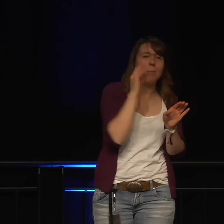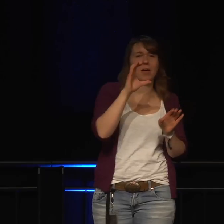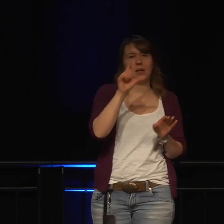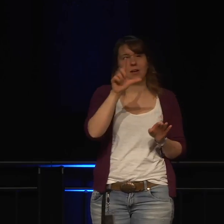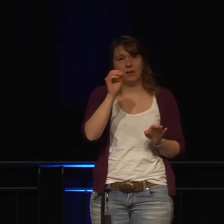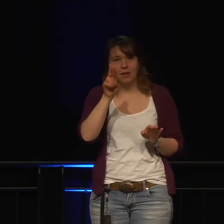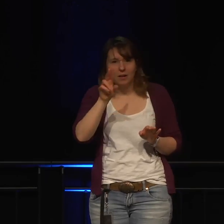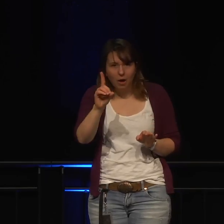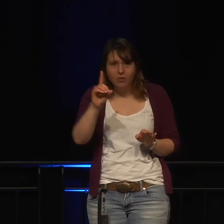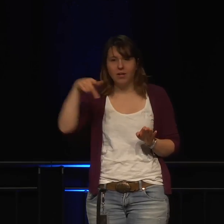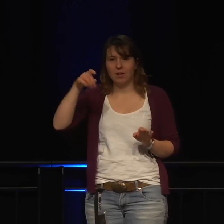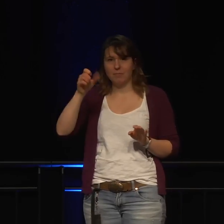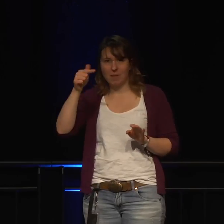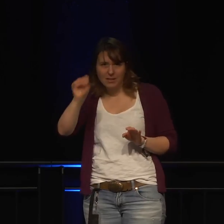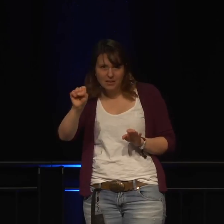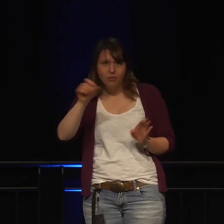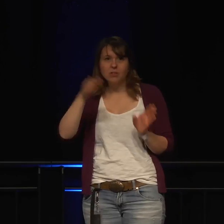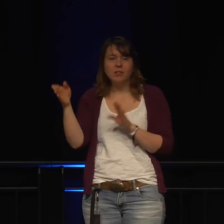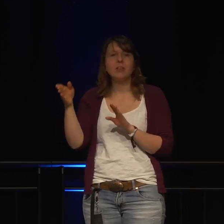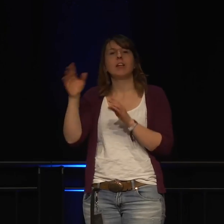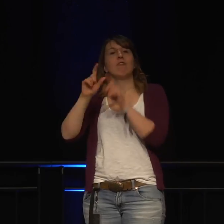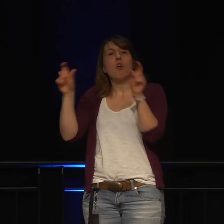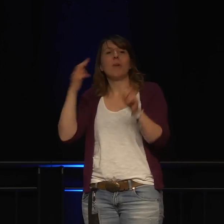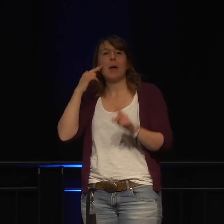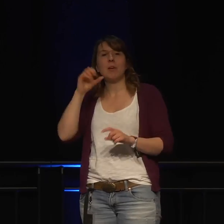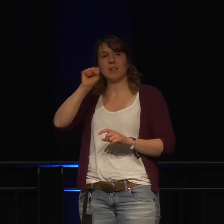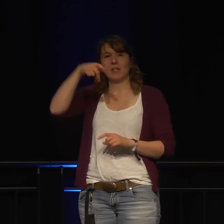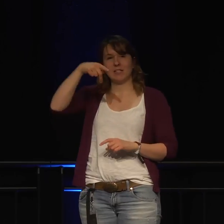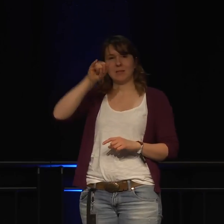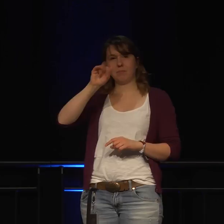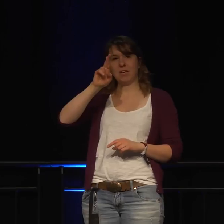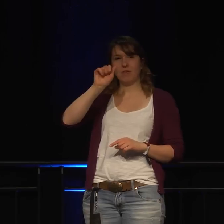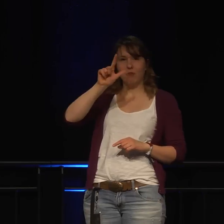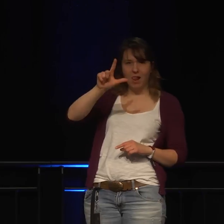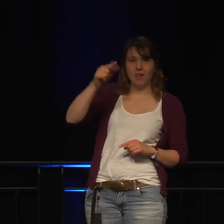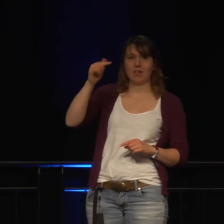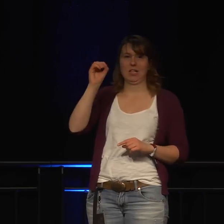Es un juguete llamado Cloud Pet y la compañía se llama Viral Toy.